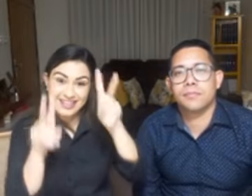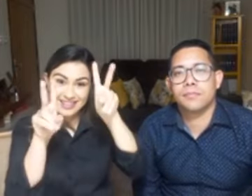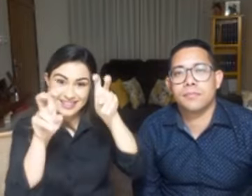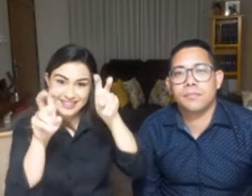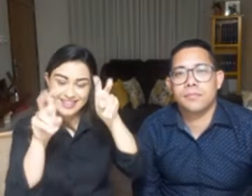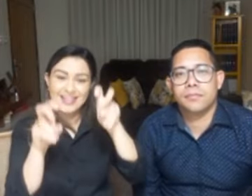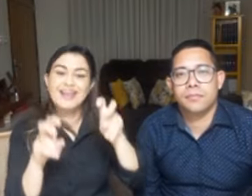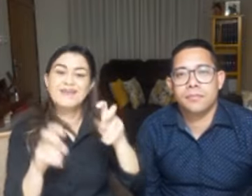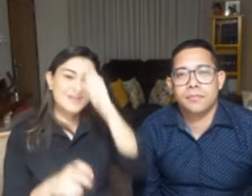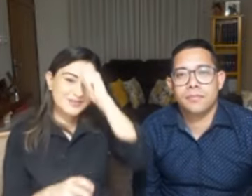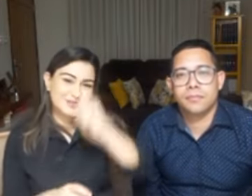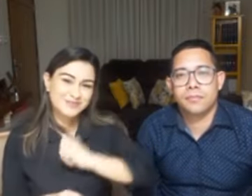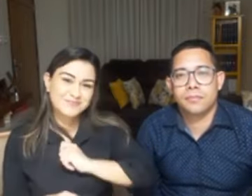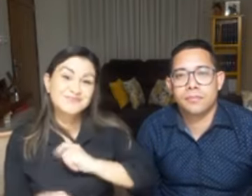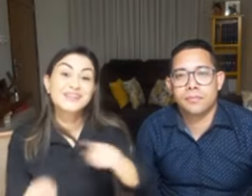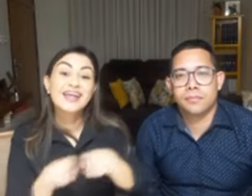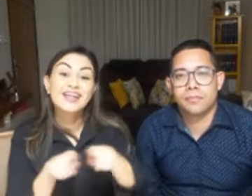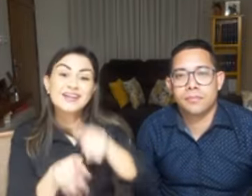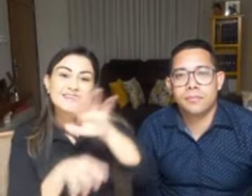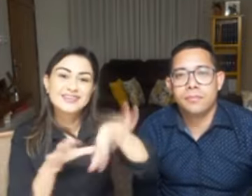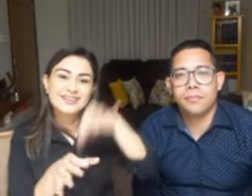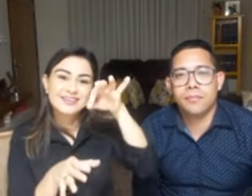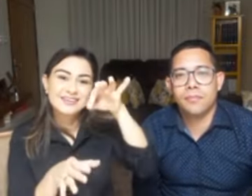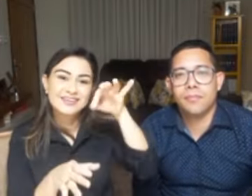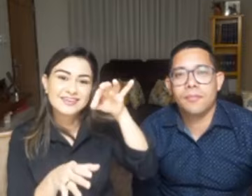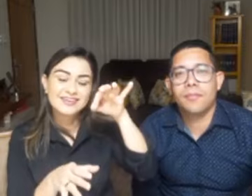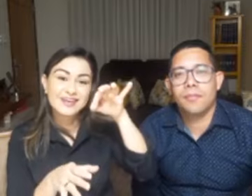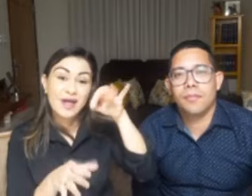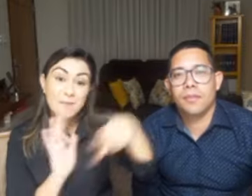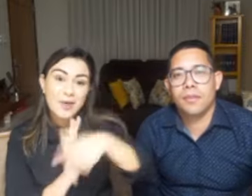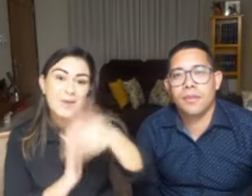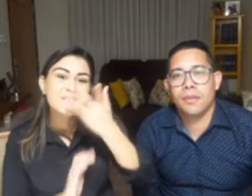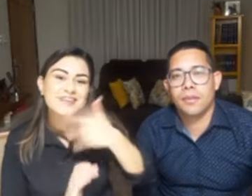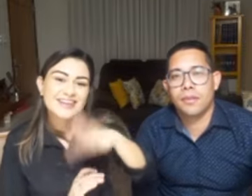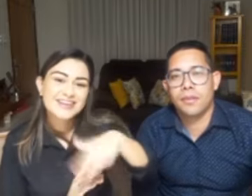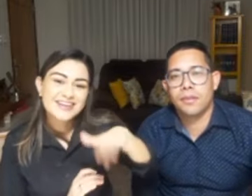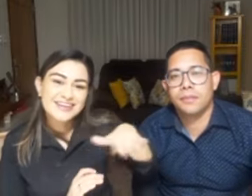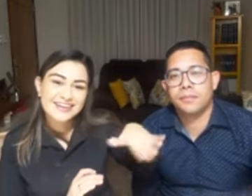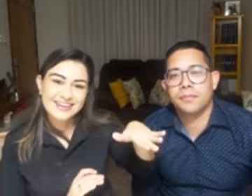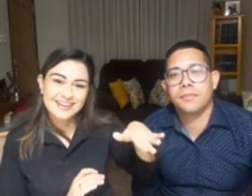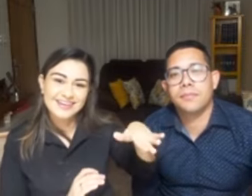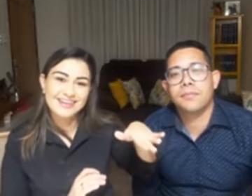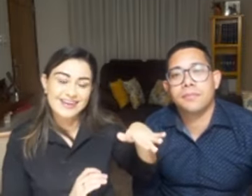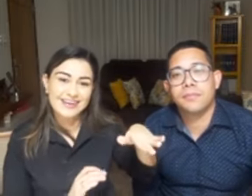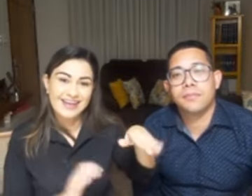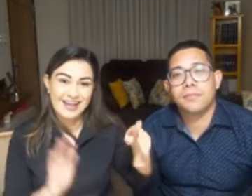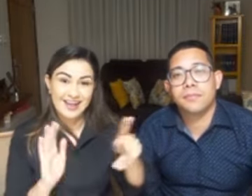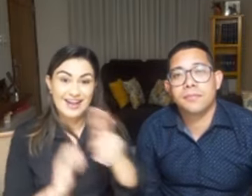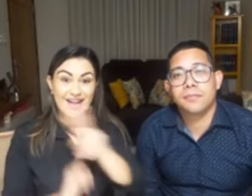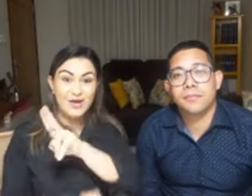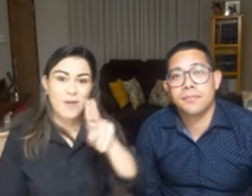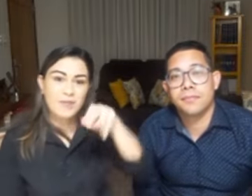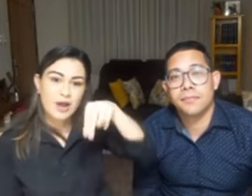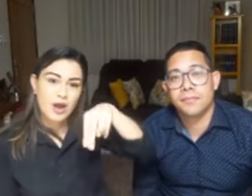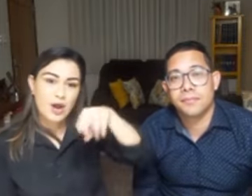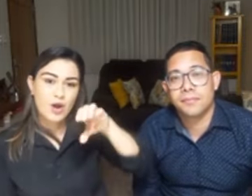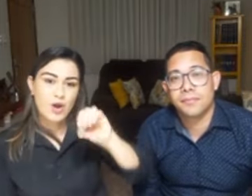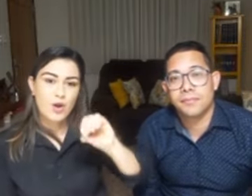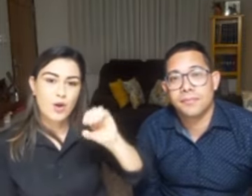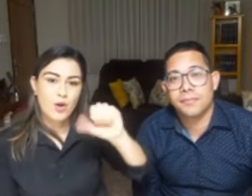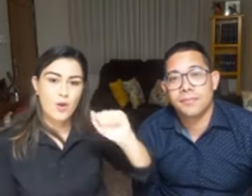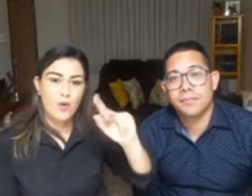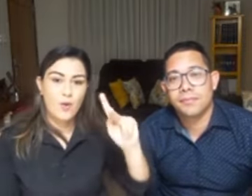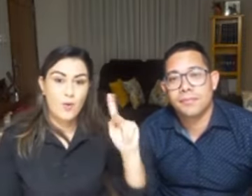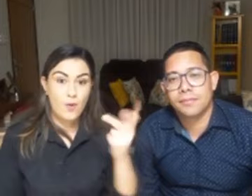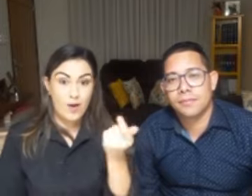sortear também, junto com o livro do Autismo, esse livro infantil aqui. Opa, deixa eu virar aqui. Que é o Noah. Noah com caixas até